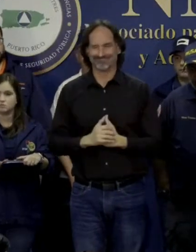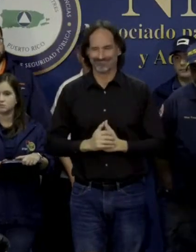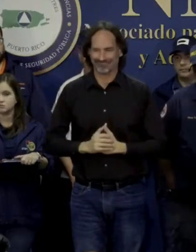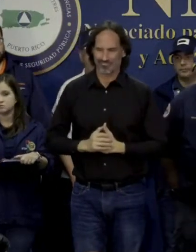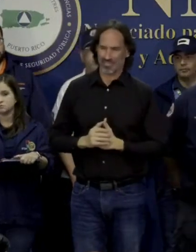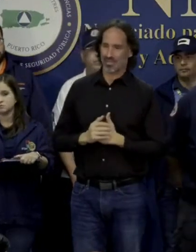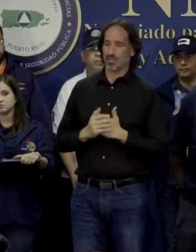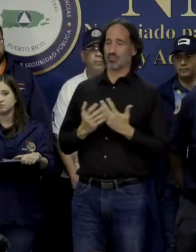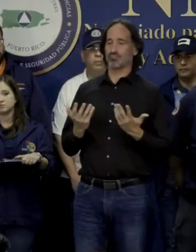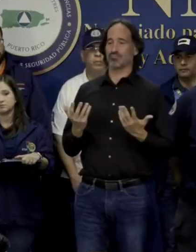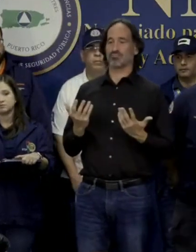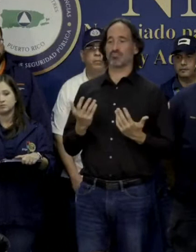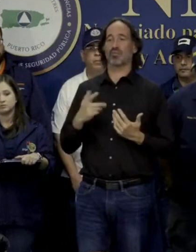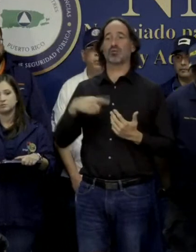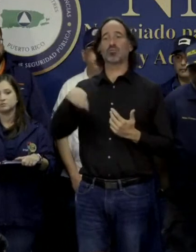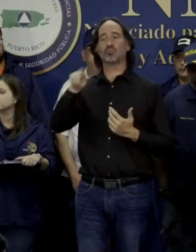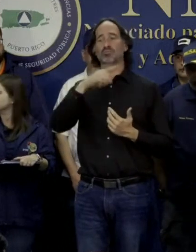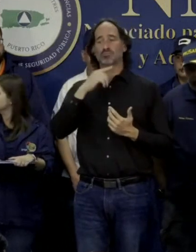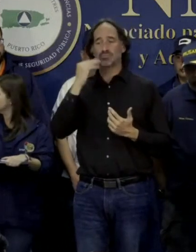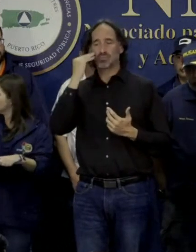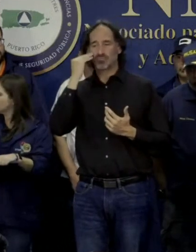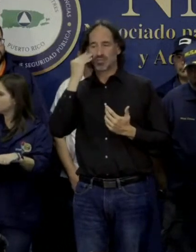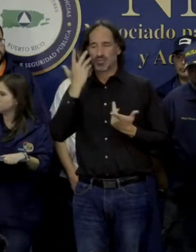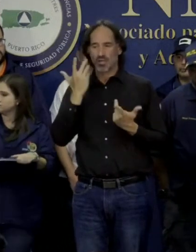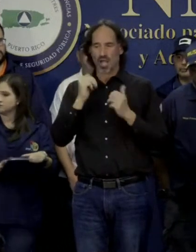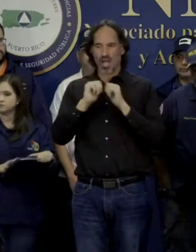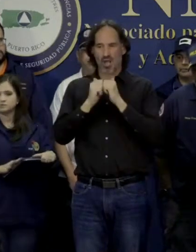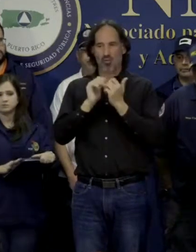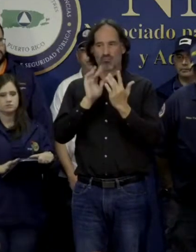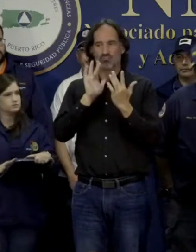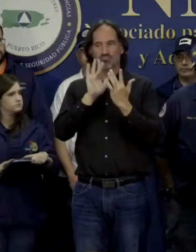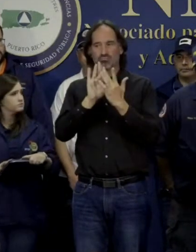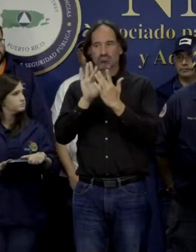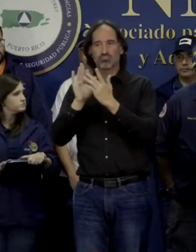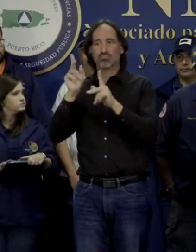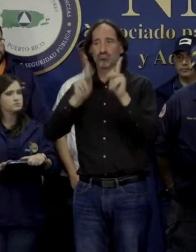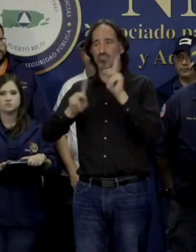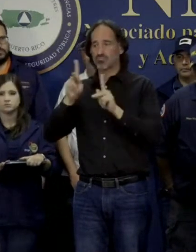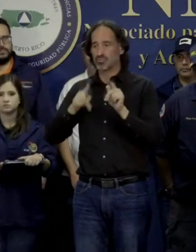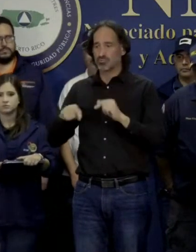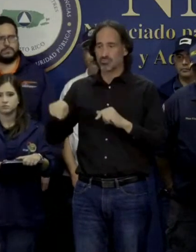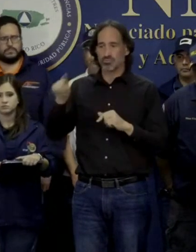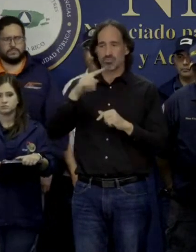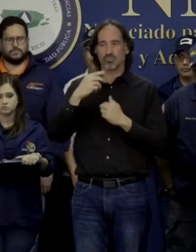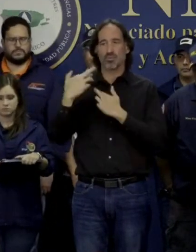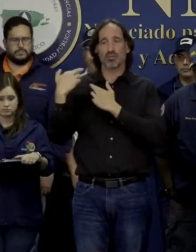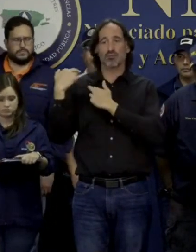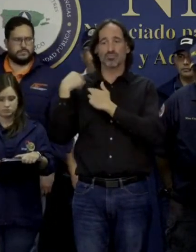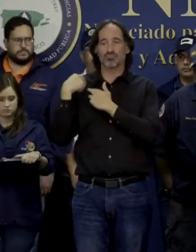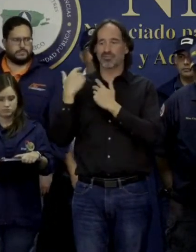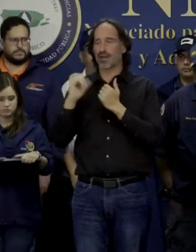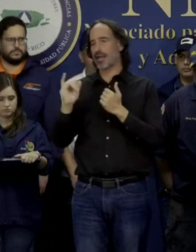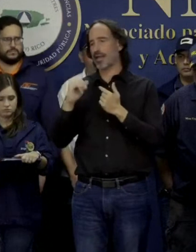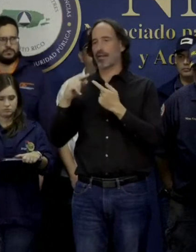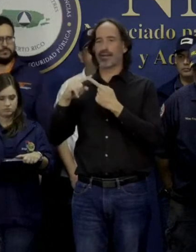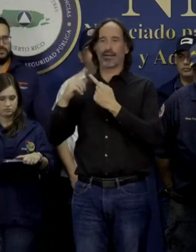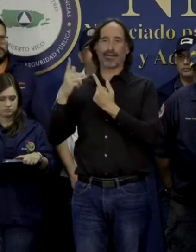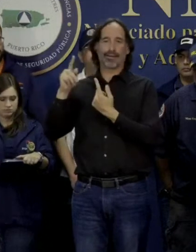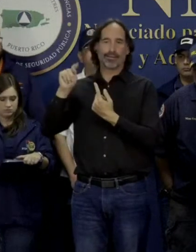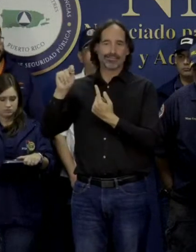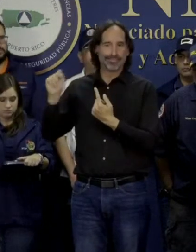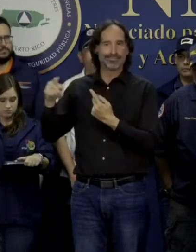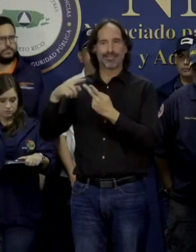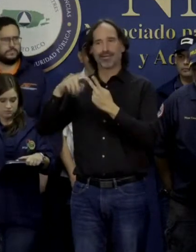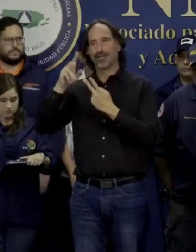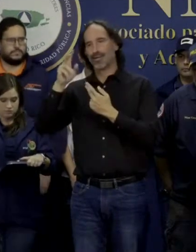la gente de las telecomunicaciones, porque sí. Desde ayer esto fue se fue la luz y fue un desastre. Pero no, pero entiendo, la información que tengo